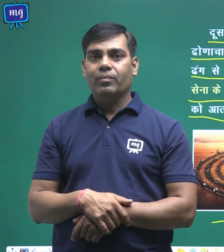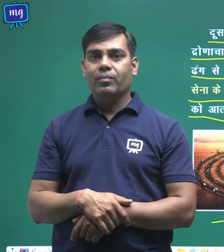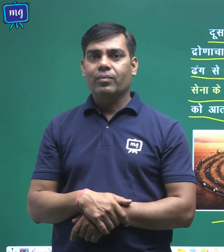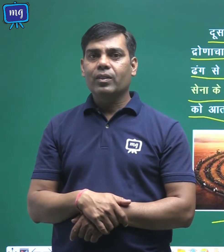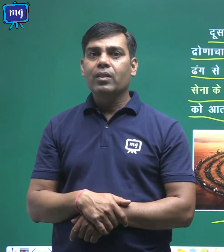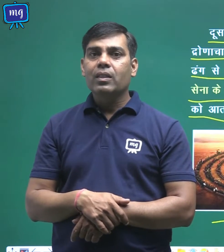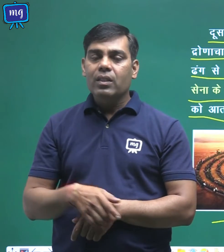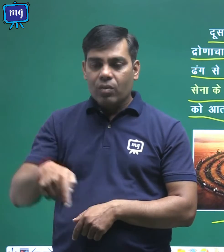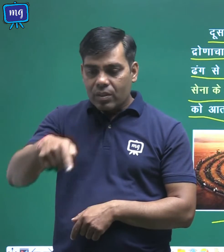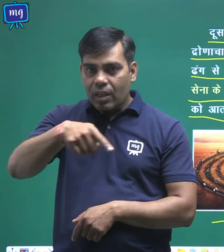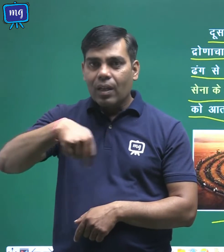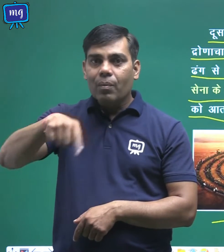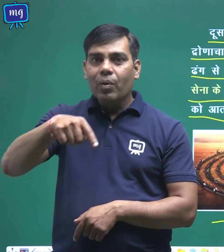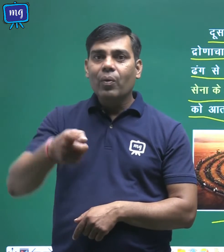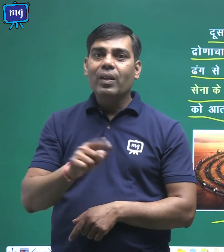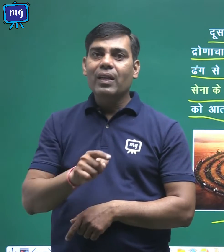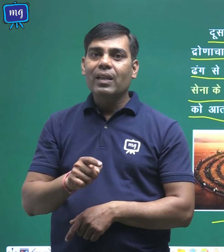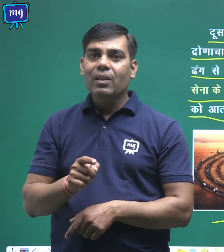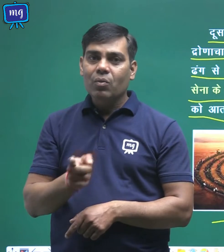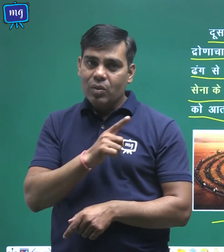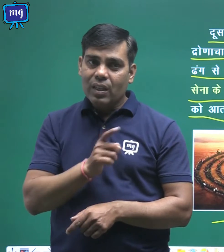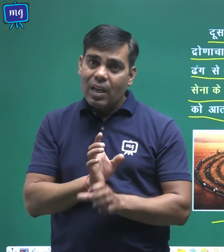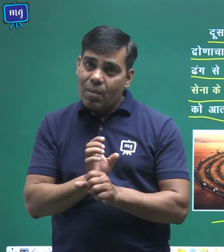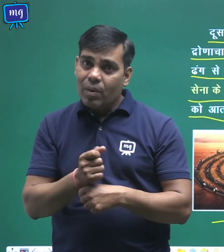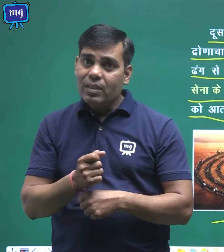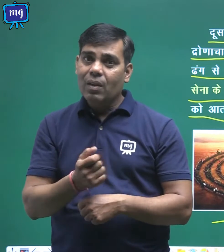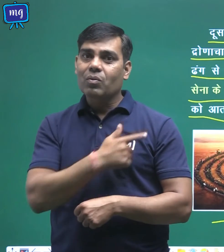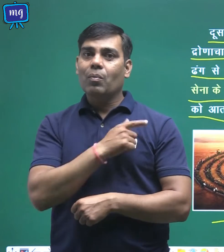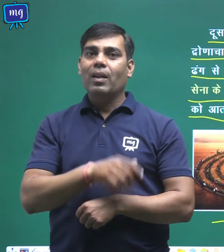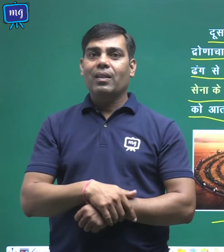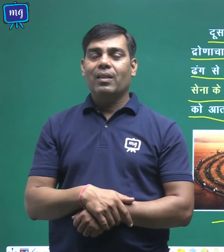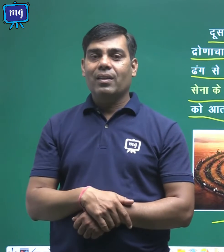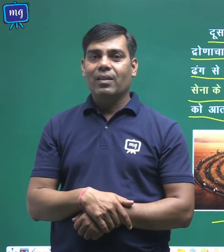चक्रव्यूह की रचना की थी।